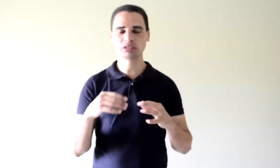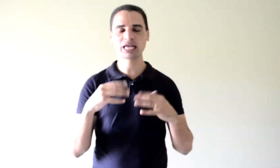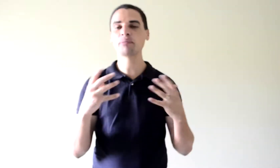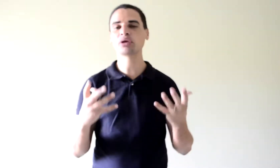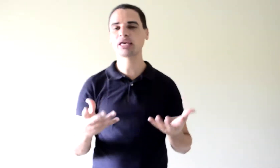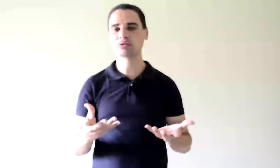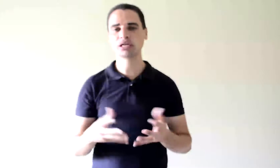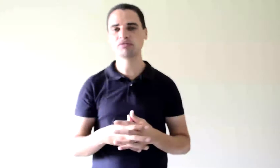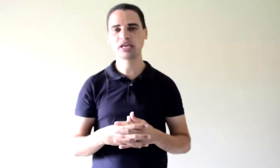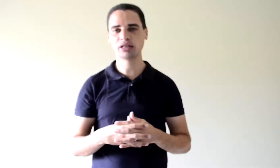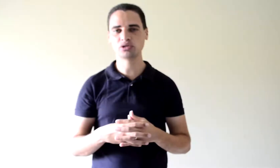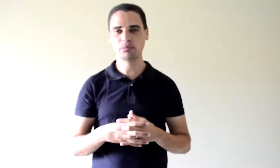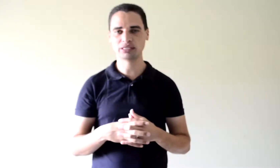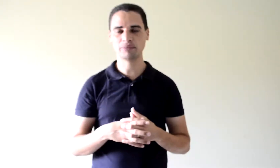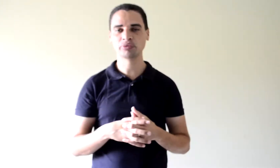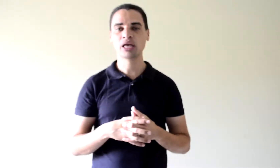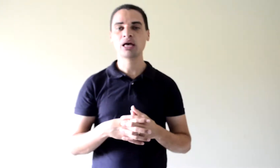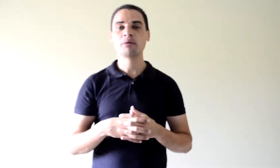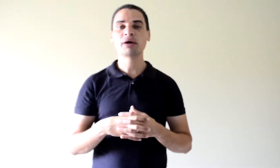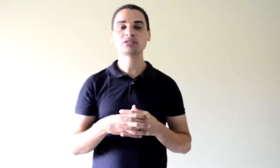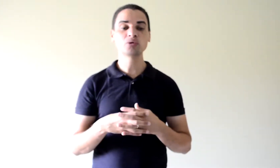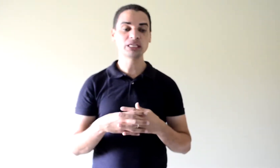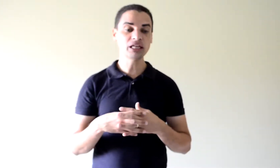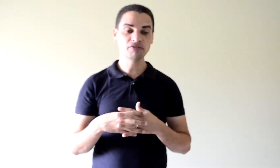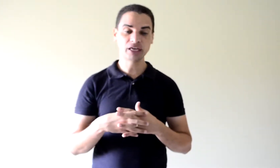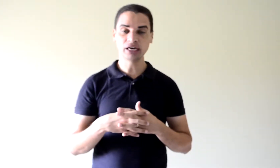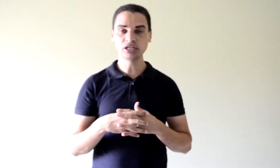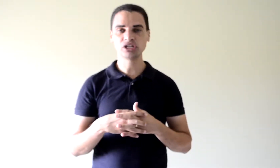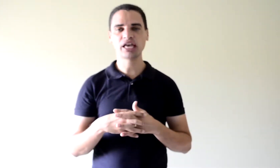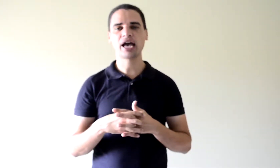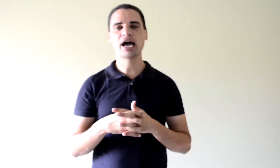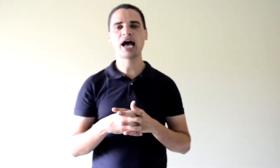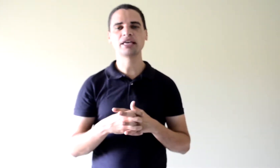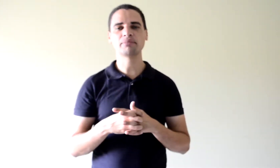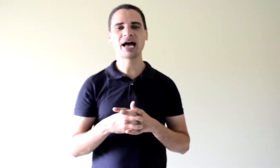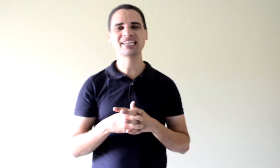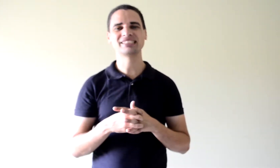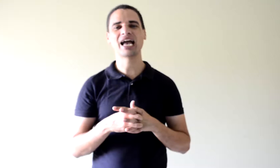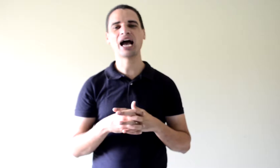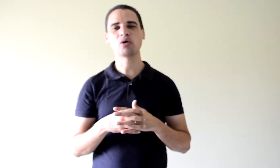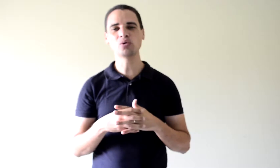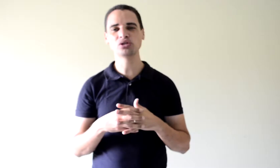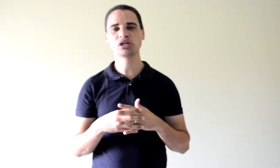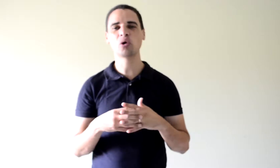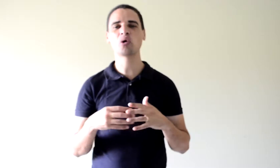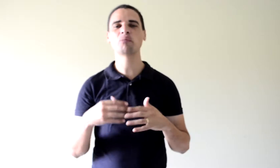sabe o que é o significado de mesa. Mas o significante, que é a imagem acústica ou como